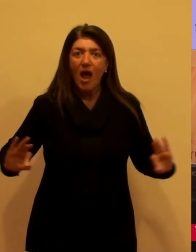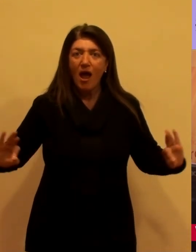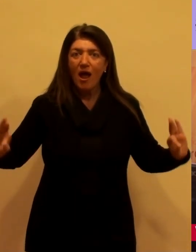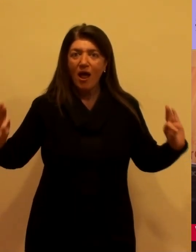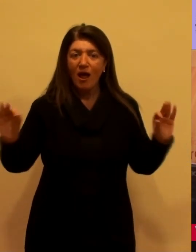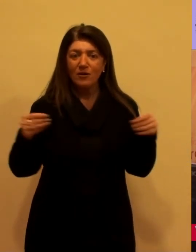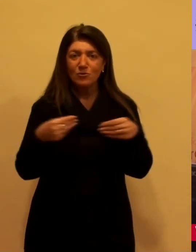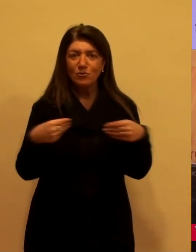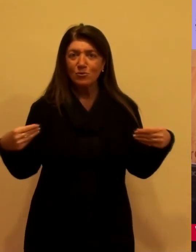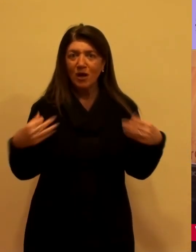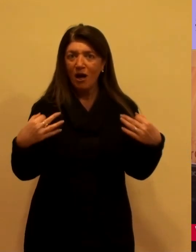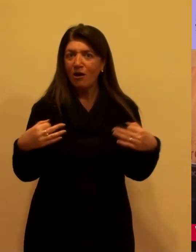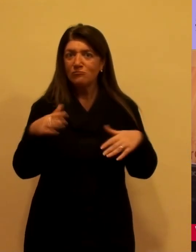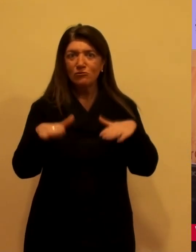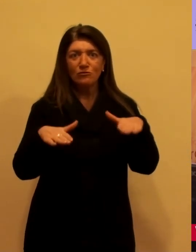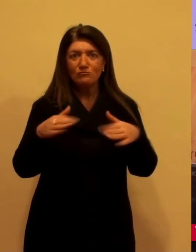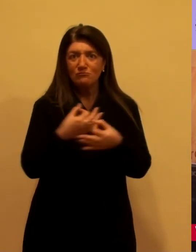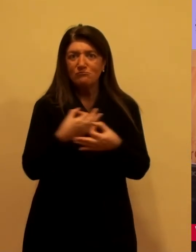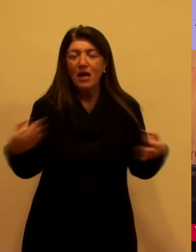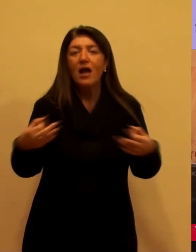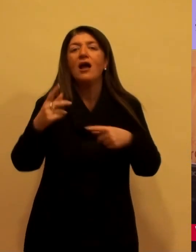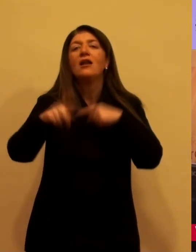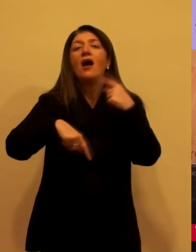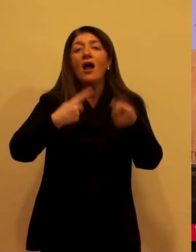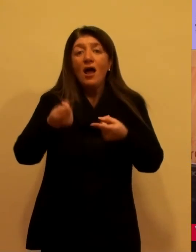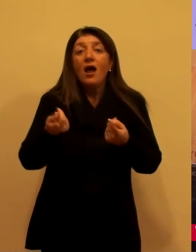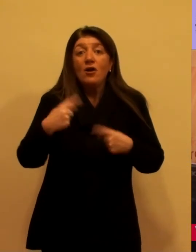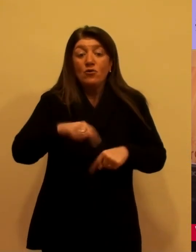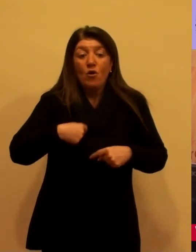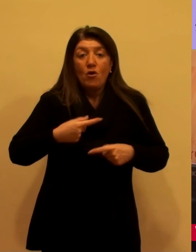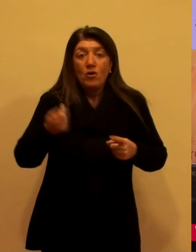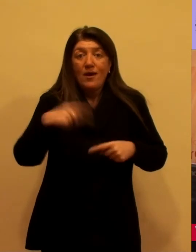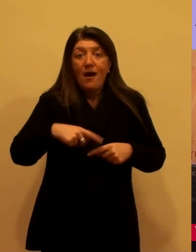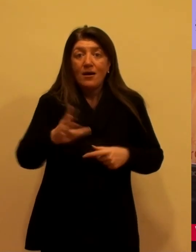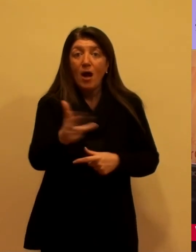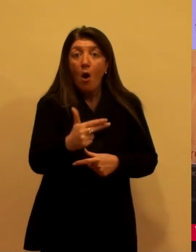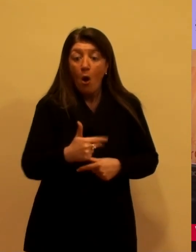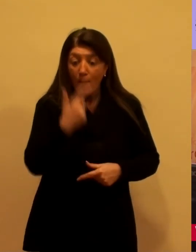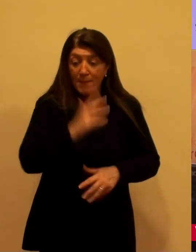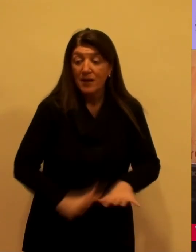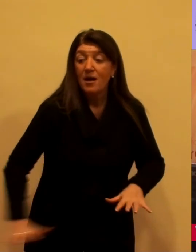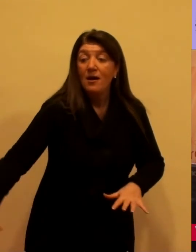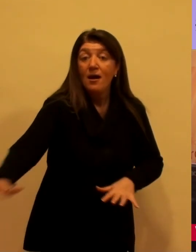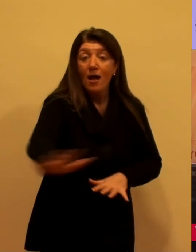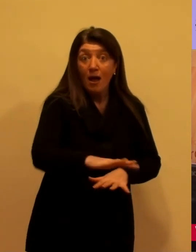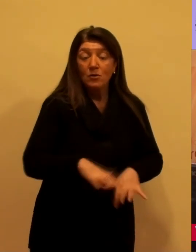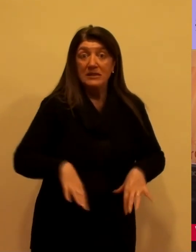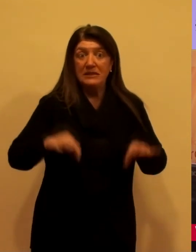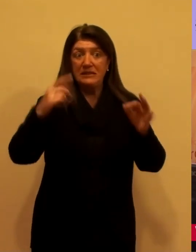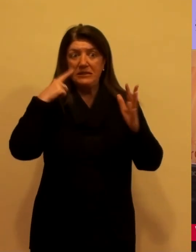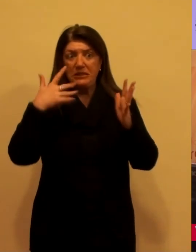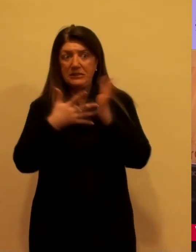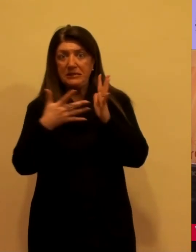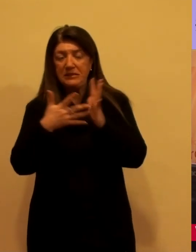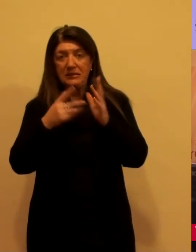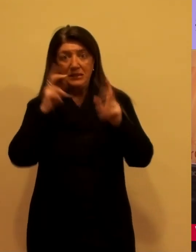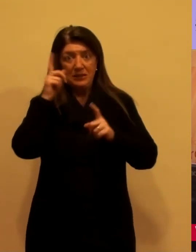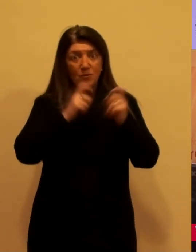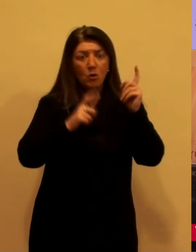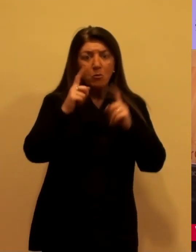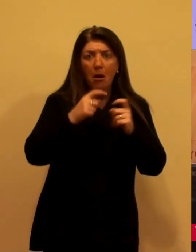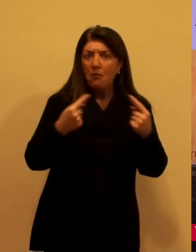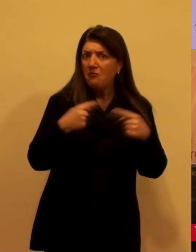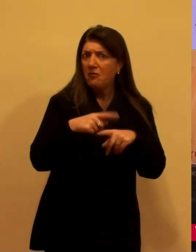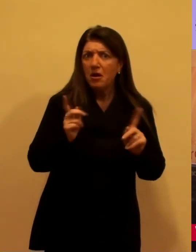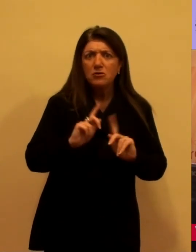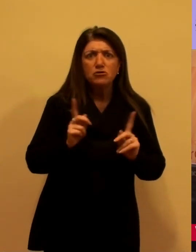del timore iniziale, perché noi abbiamo anche delle opere a pavimento, quindi un po' di timore c'era, certo. E invece è andato tutto benissimo,